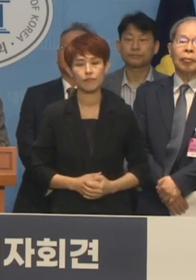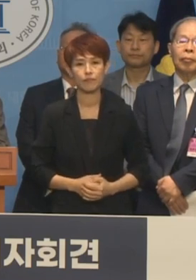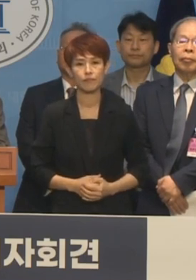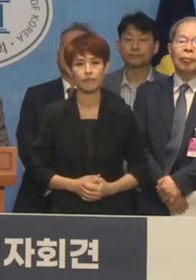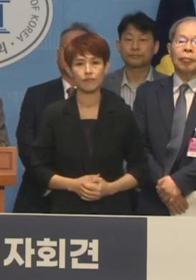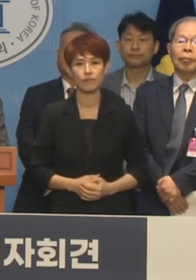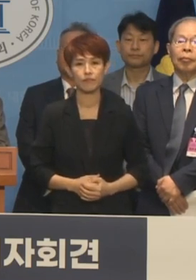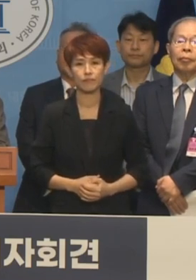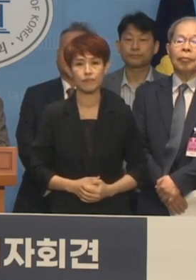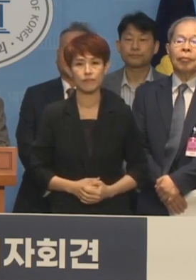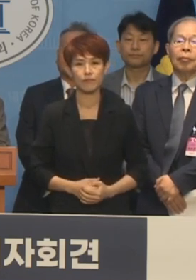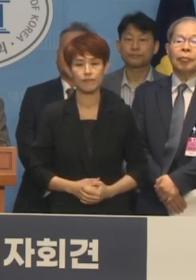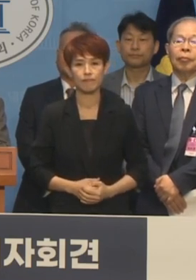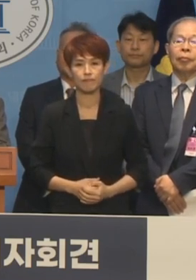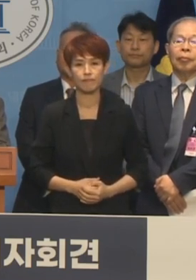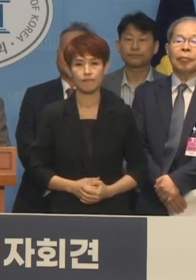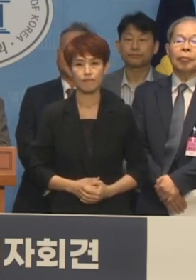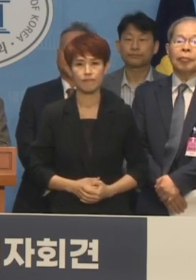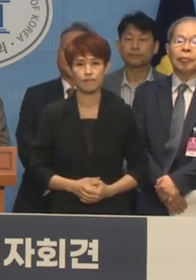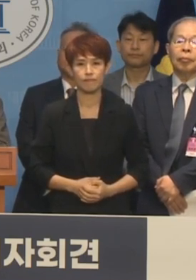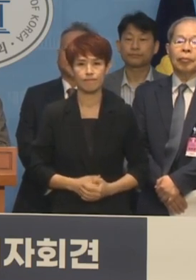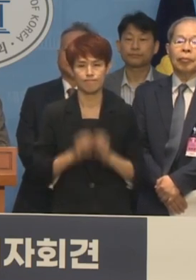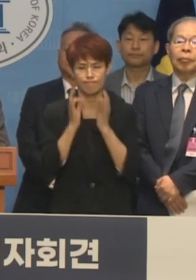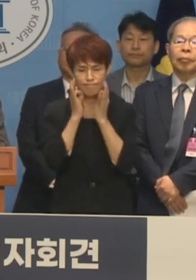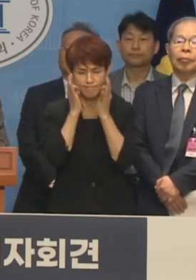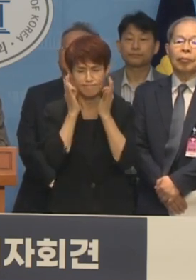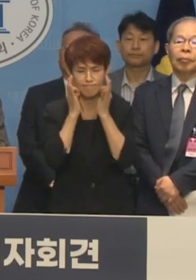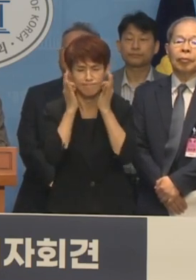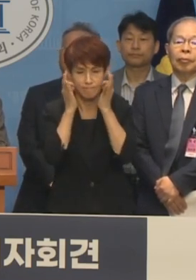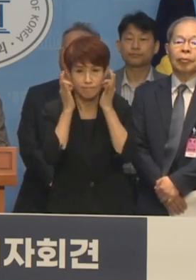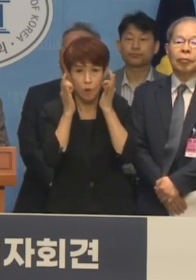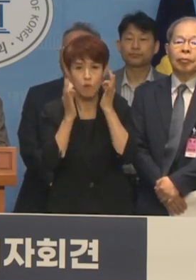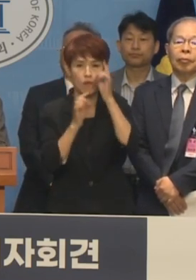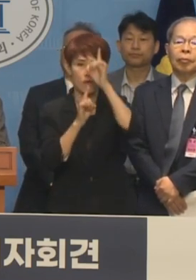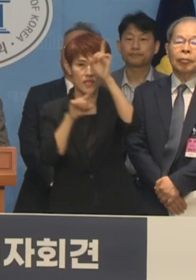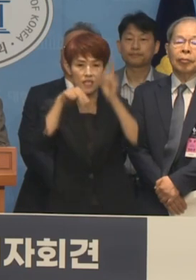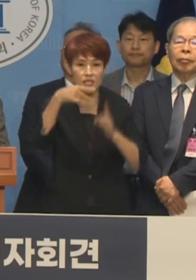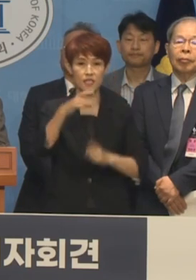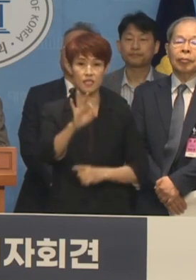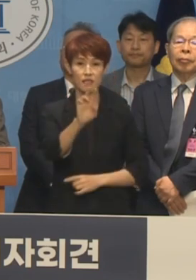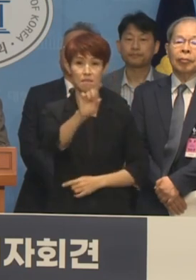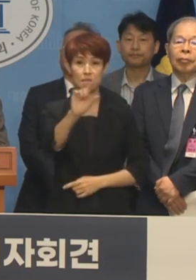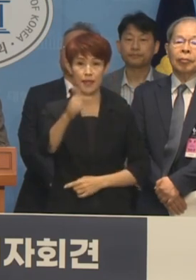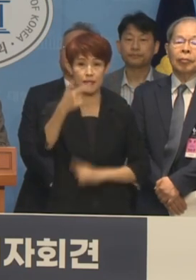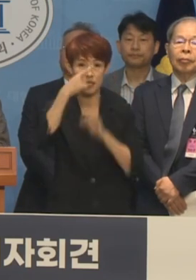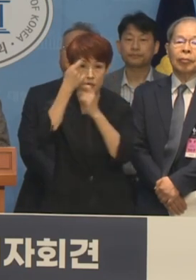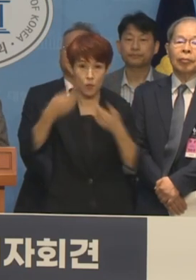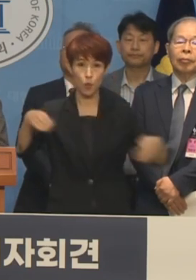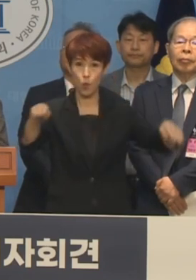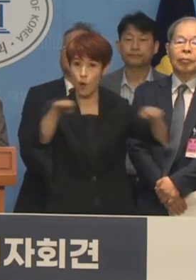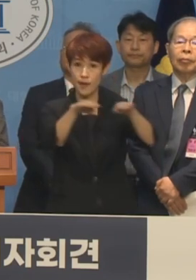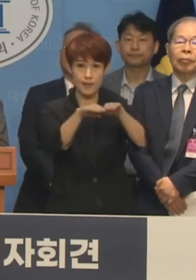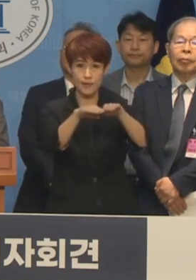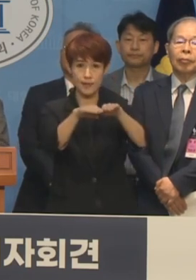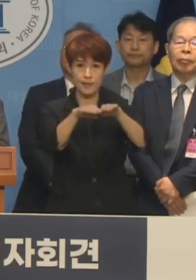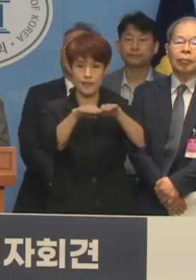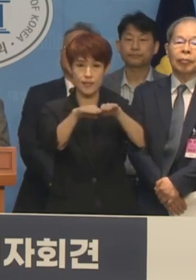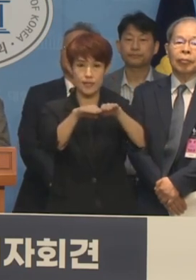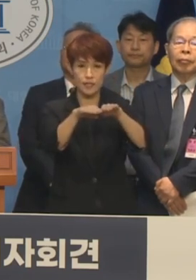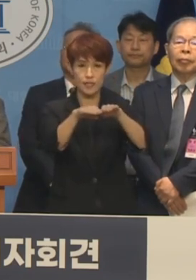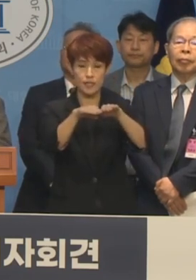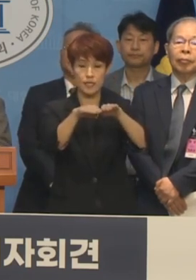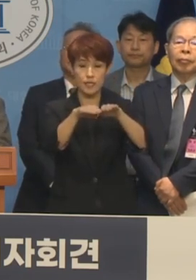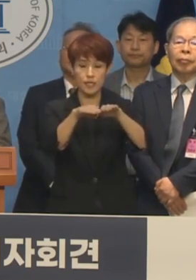저희들이 정말로 혼신의 힘을 다해서 이승만 기념관이 절대로 송현동